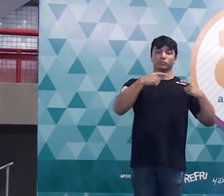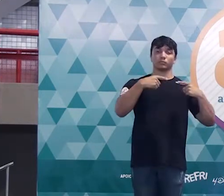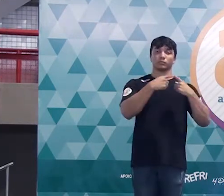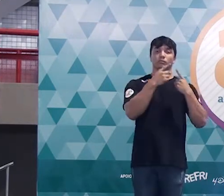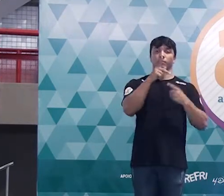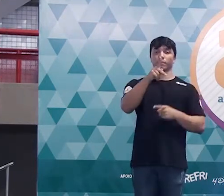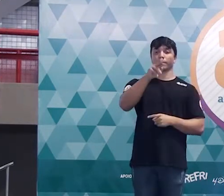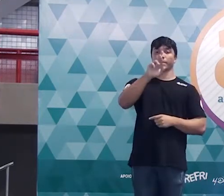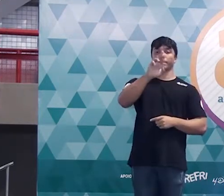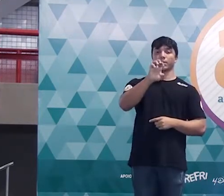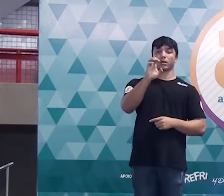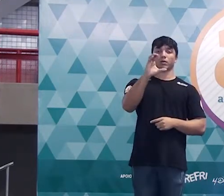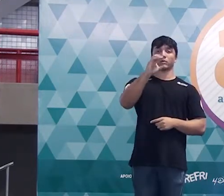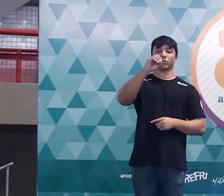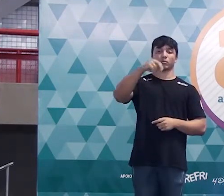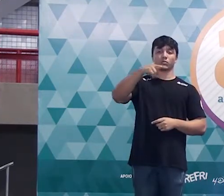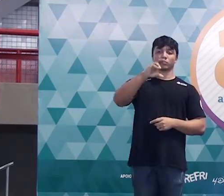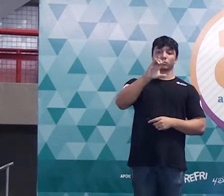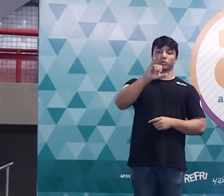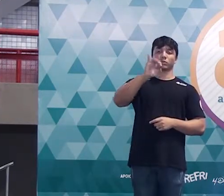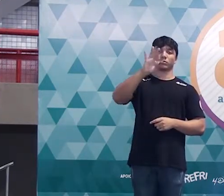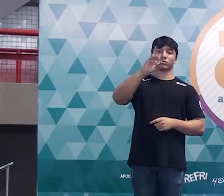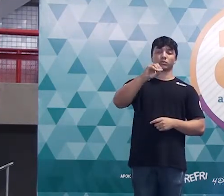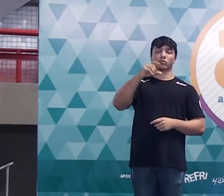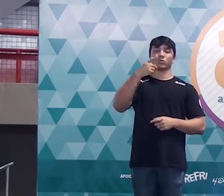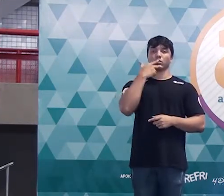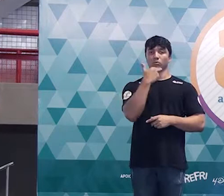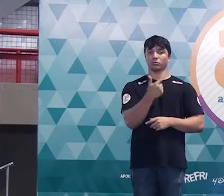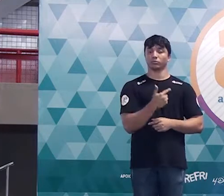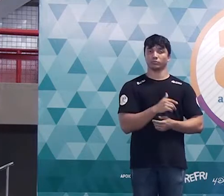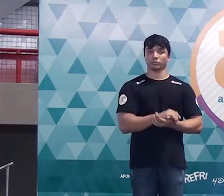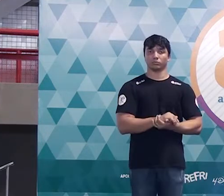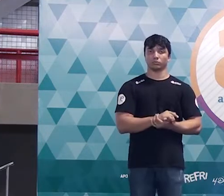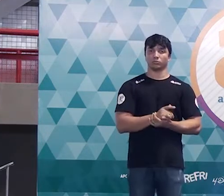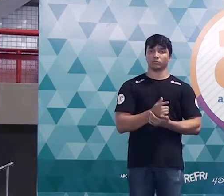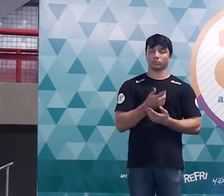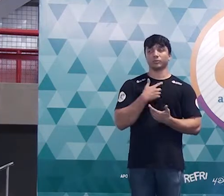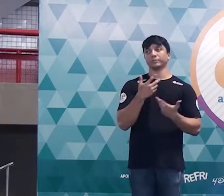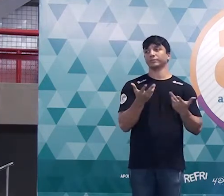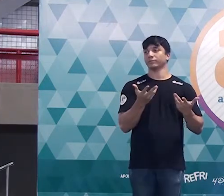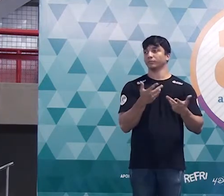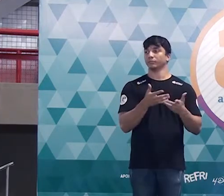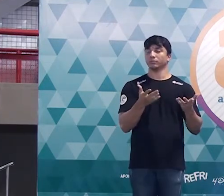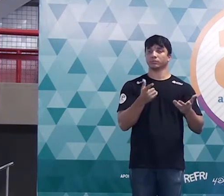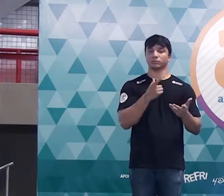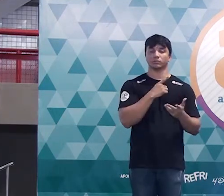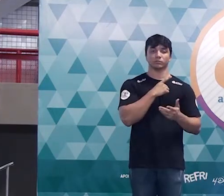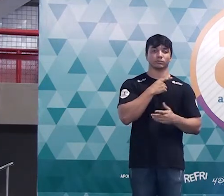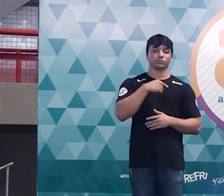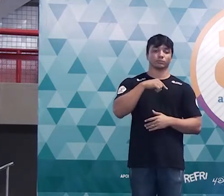um preconceito linguístico. E meu povo, olhe,